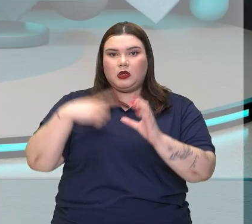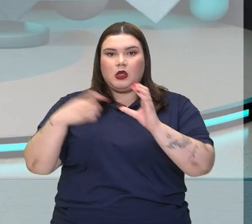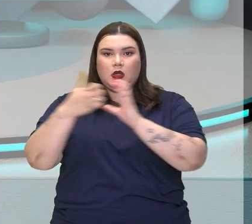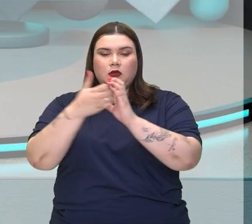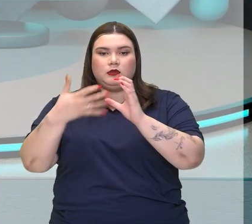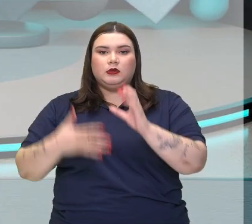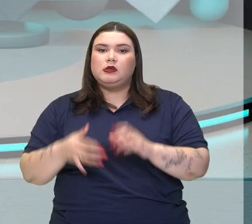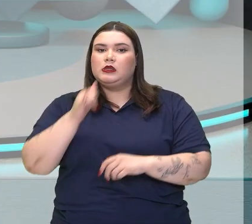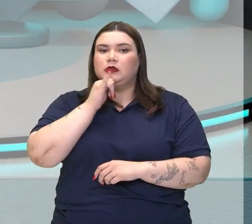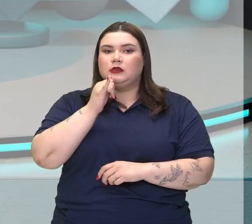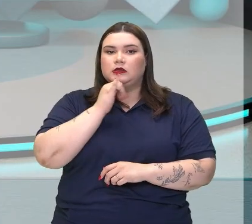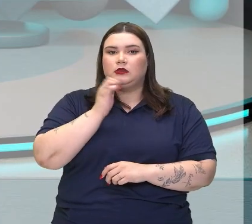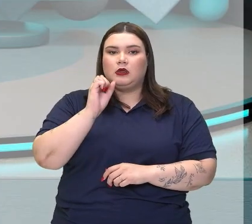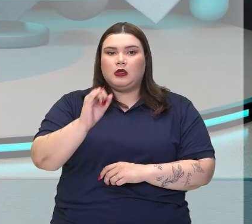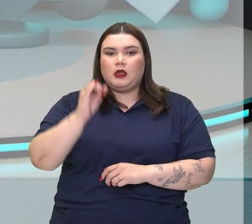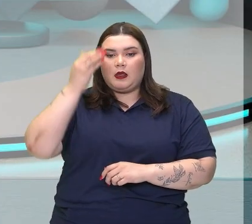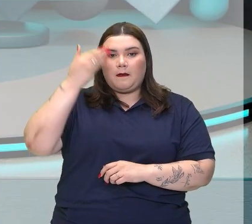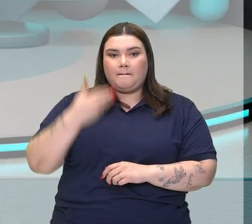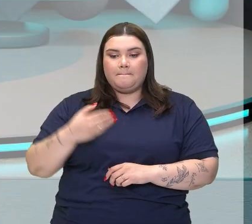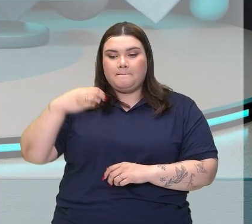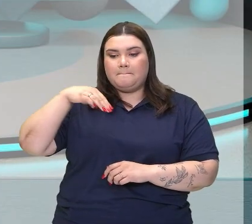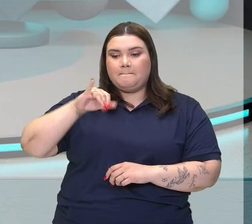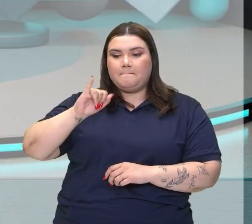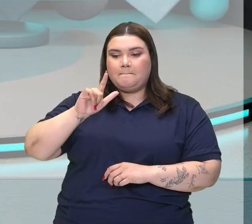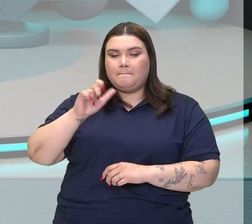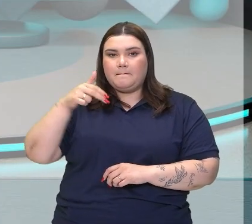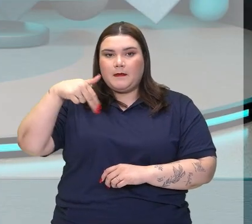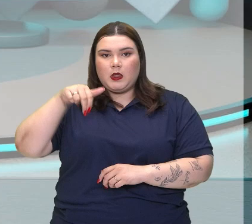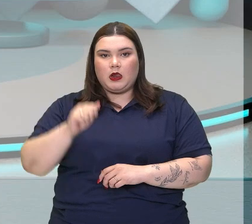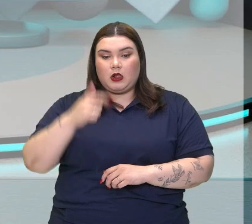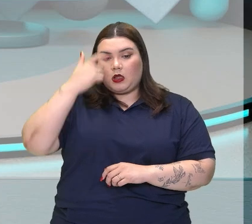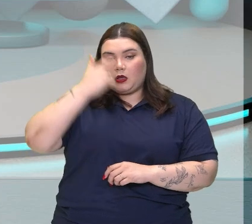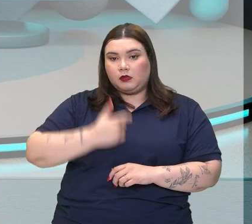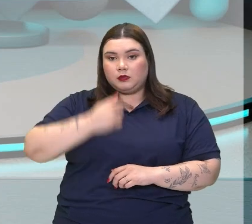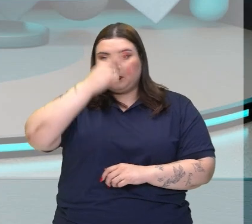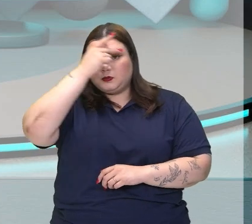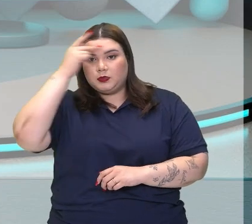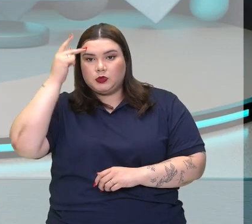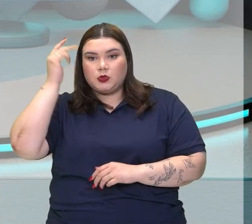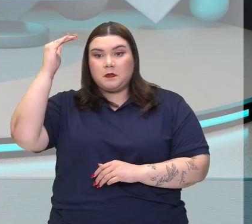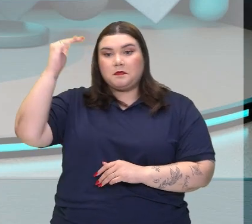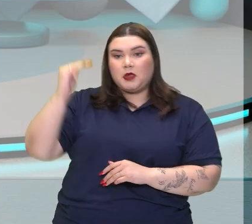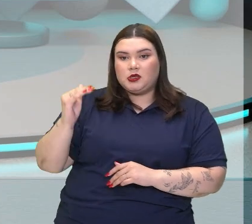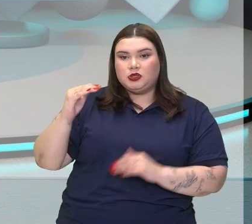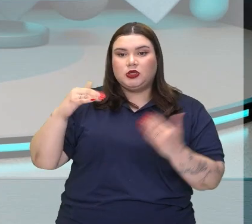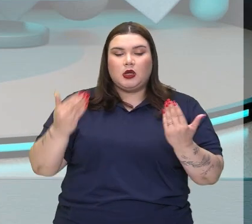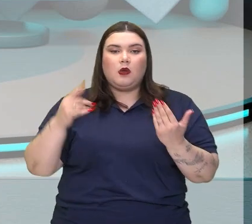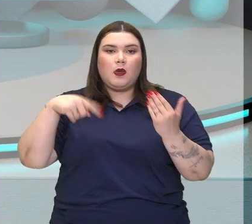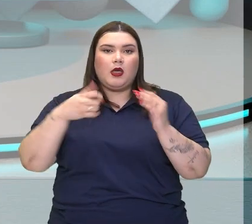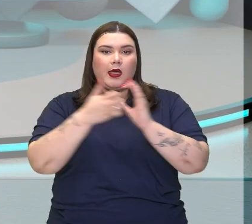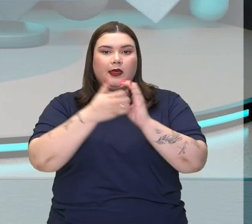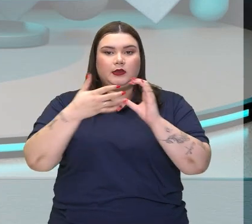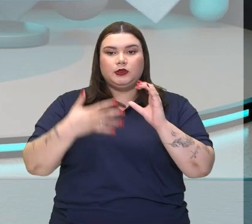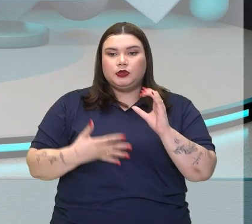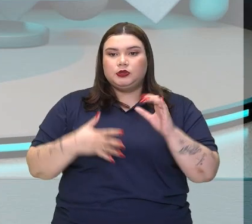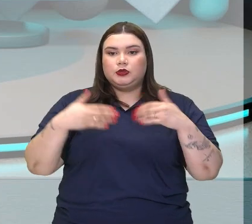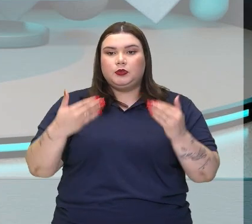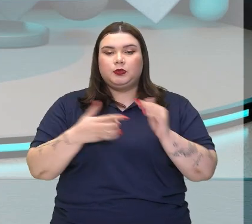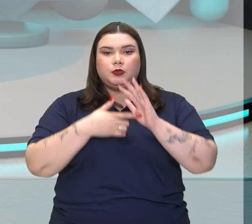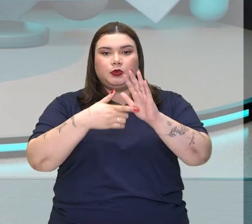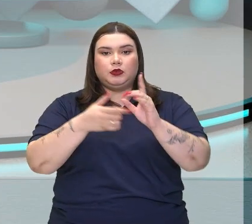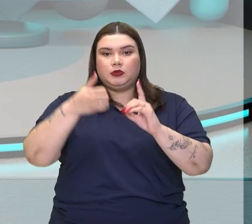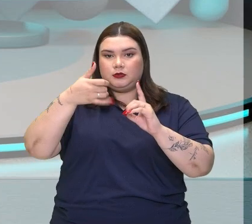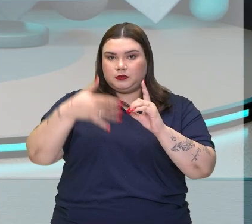se eu digo, por exemplo, Milena é baixa, o alguém, que sou eu, está sendo caracterizado. E aí nós temos uma